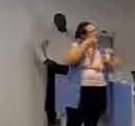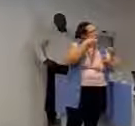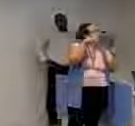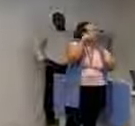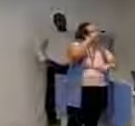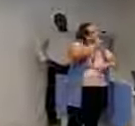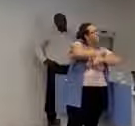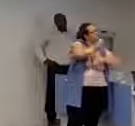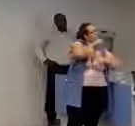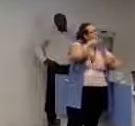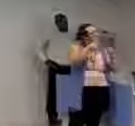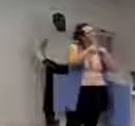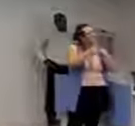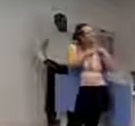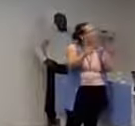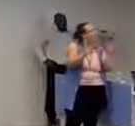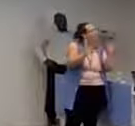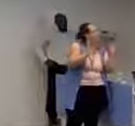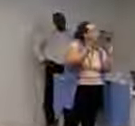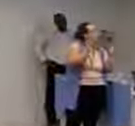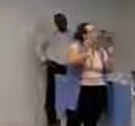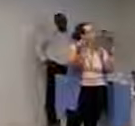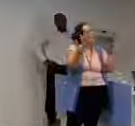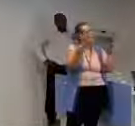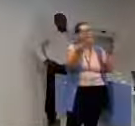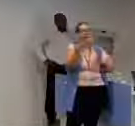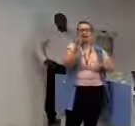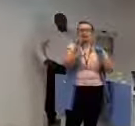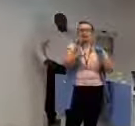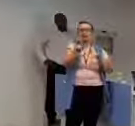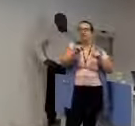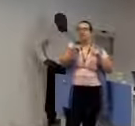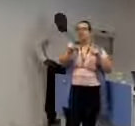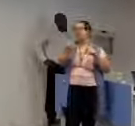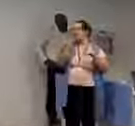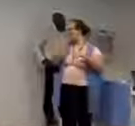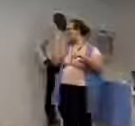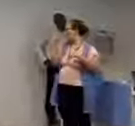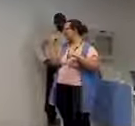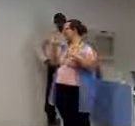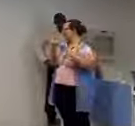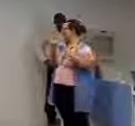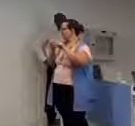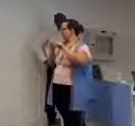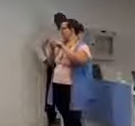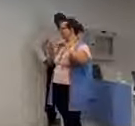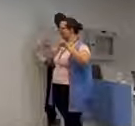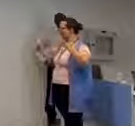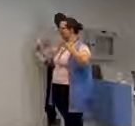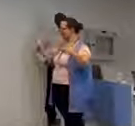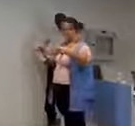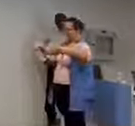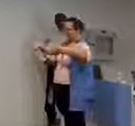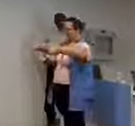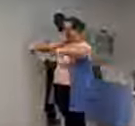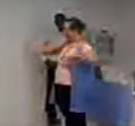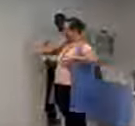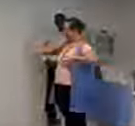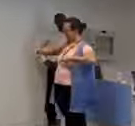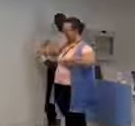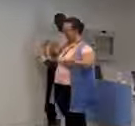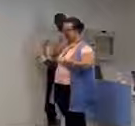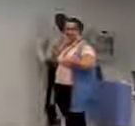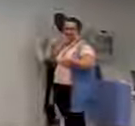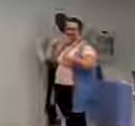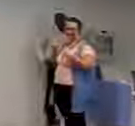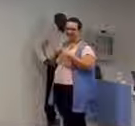colisões dinâmicas. Porque eu posso ter esquecido de fazer algum alívio, eu posso ter esquecido de fazer alguma passagem entre uma